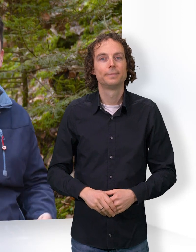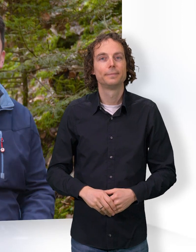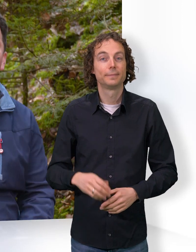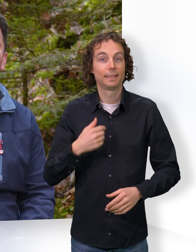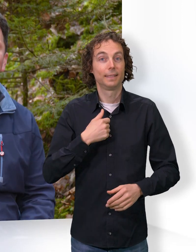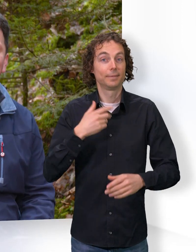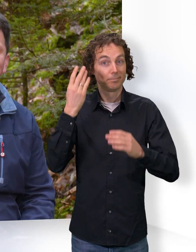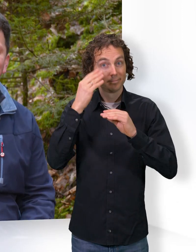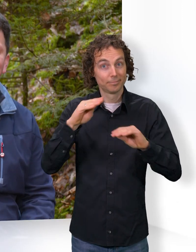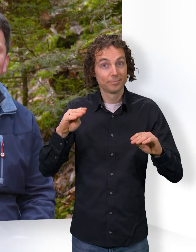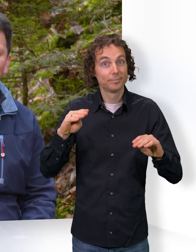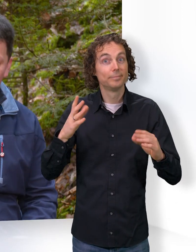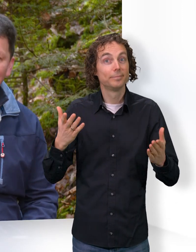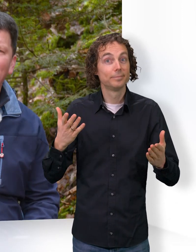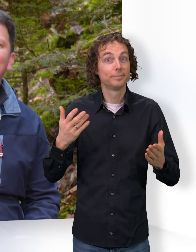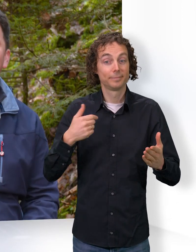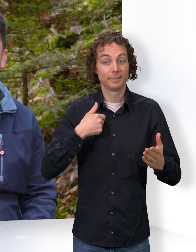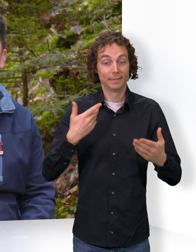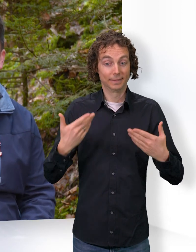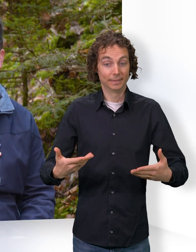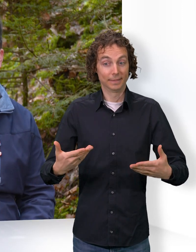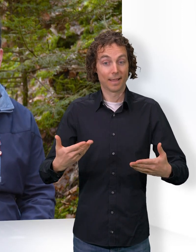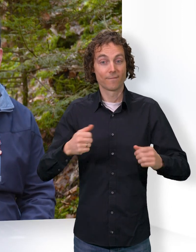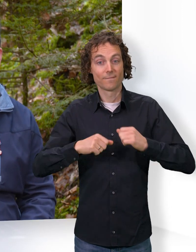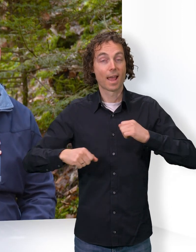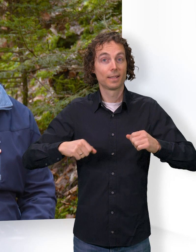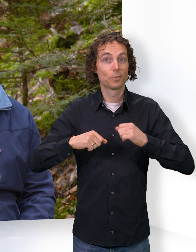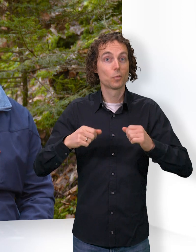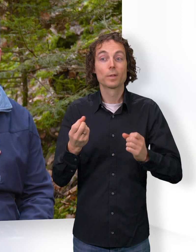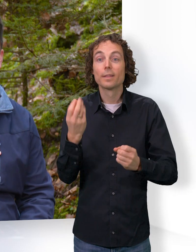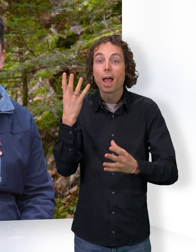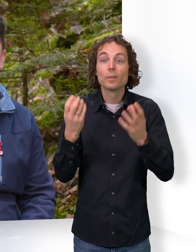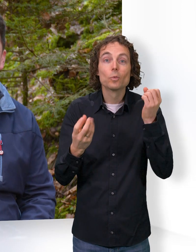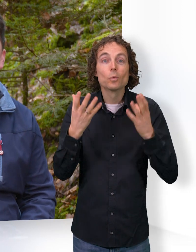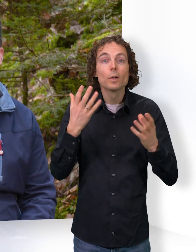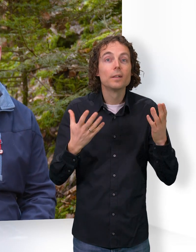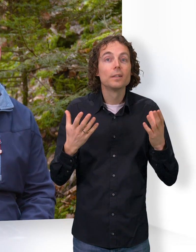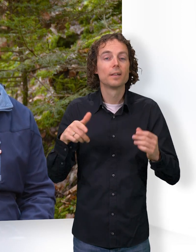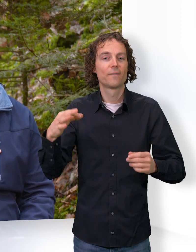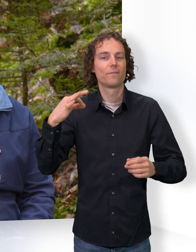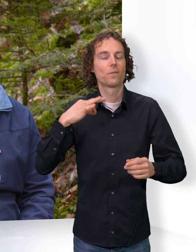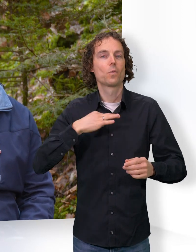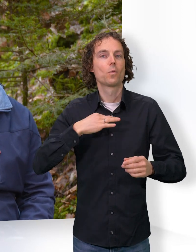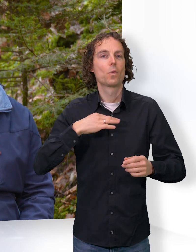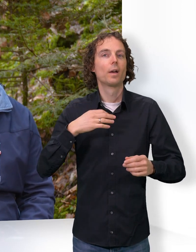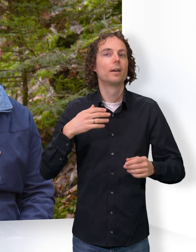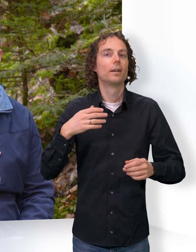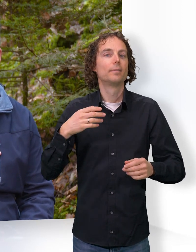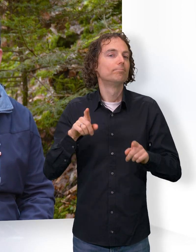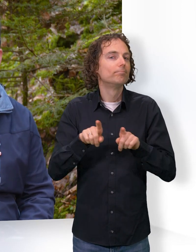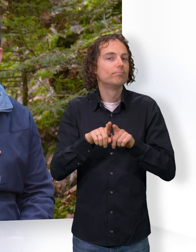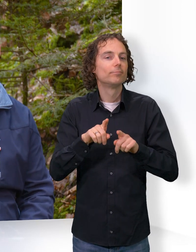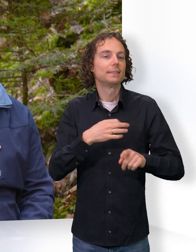Ich muss Ihnen sagen, so eine Wanderung hier in der Natur, die ist für mich auch Nahrung für die